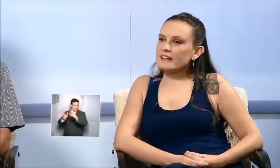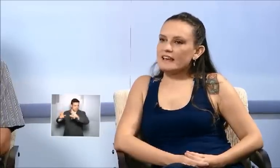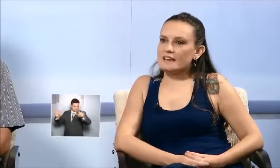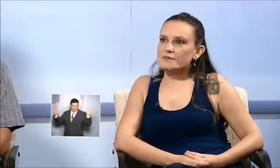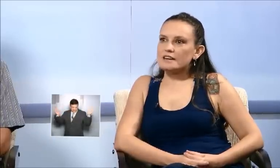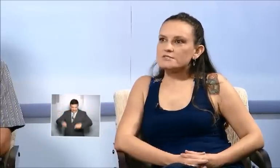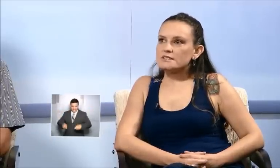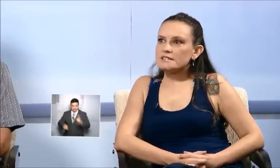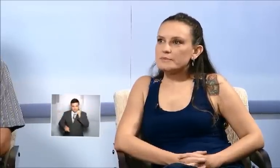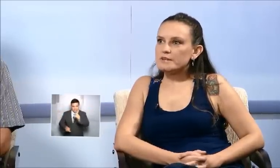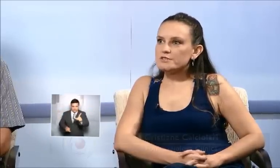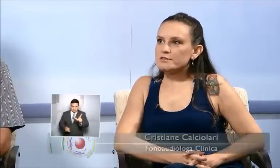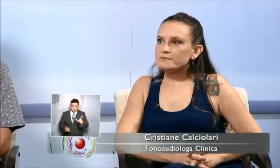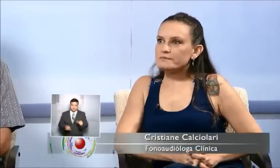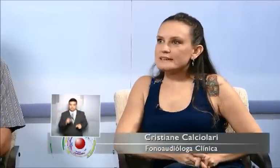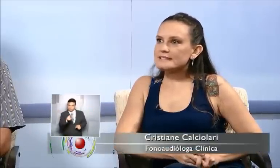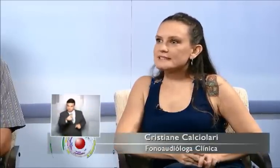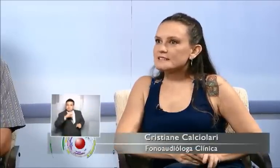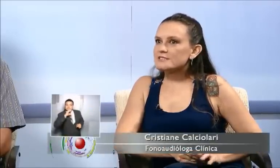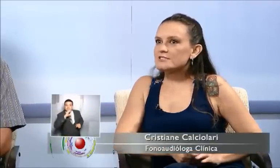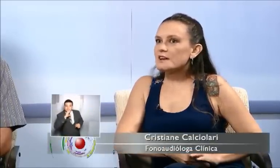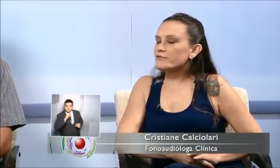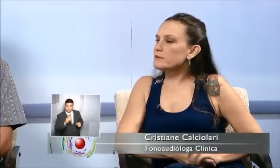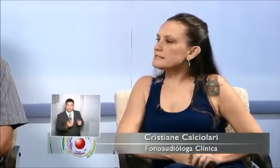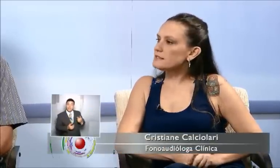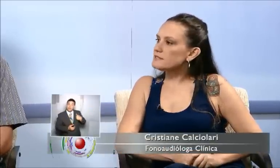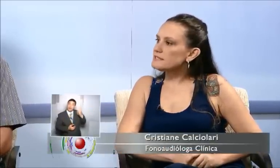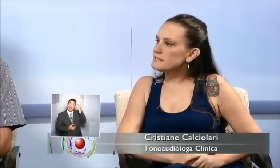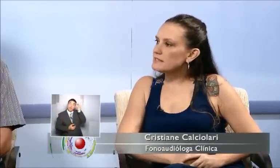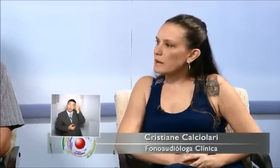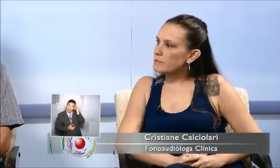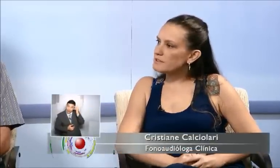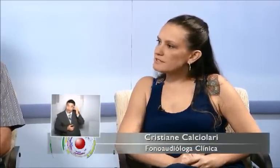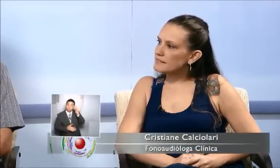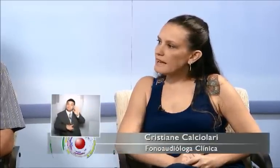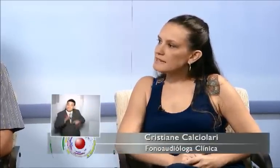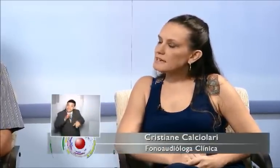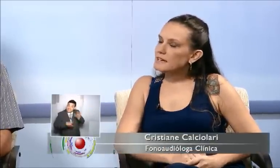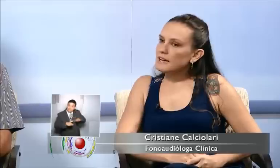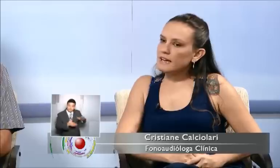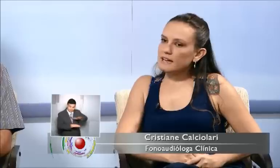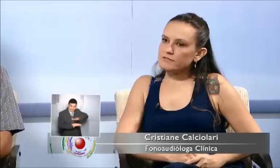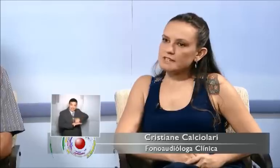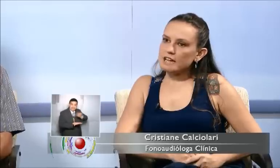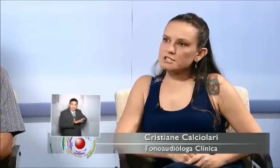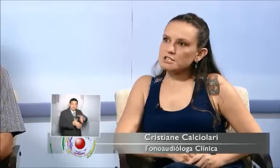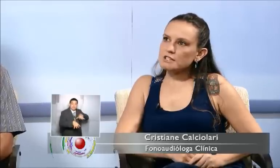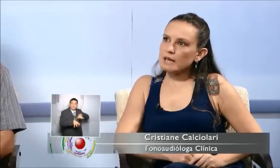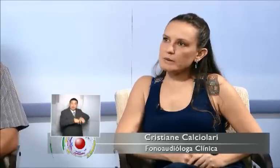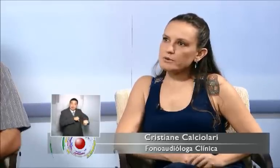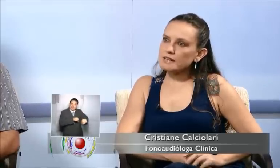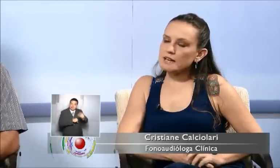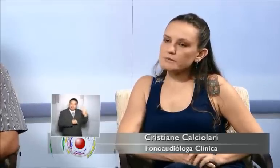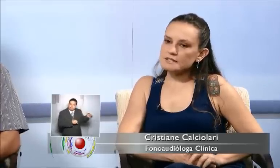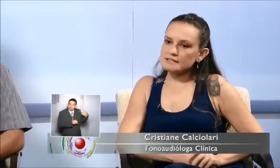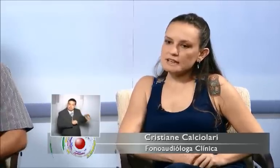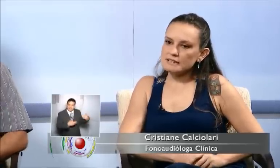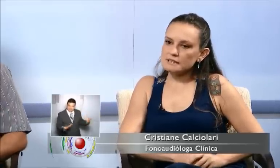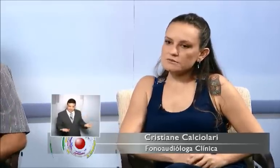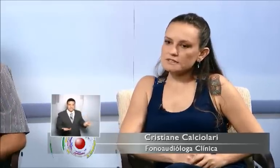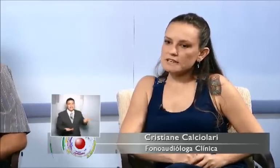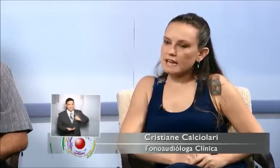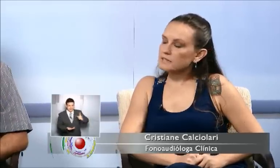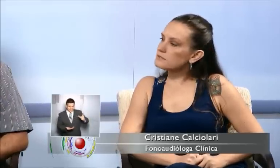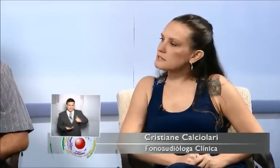hoje? Eu acho que depende bastante da formação desses intérpretes, né? Na verdade, a gente tem aí muitas